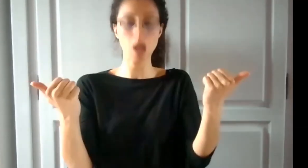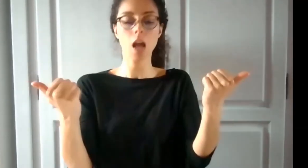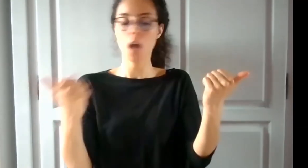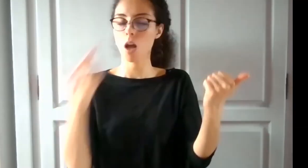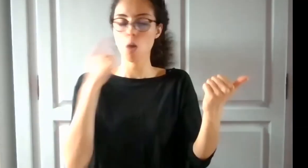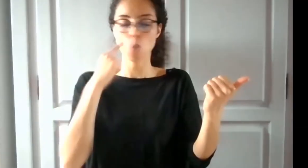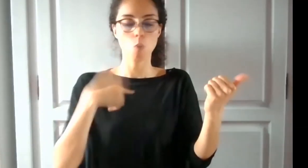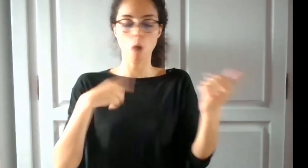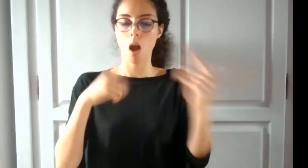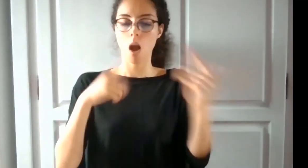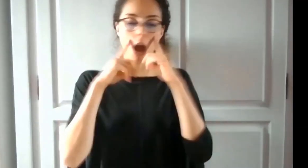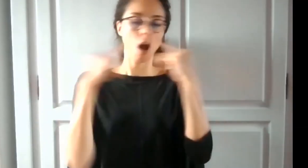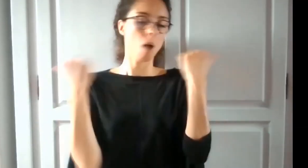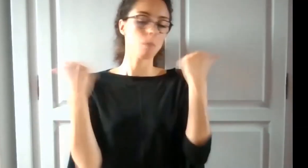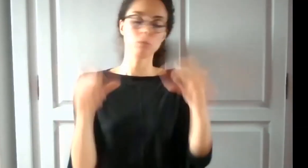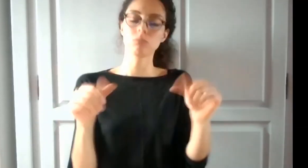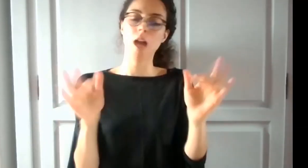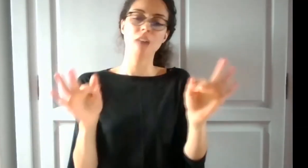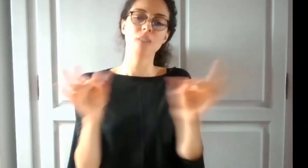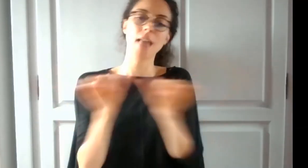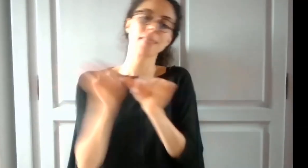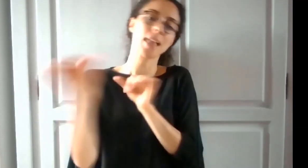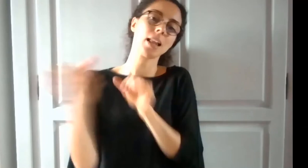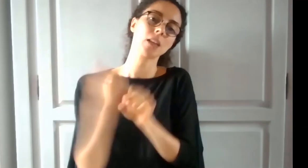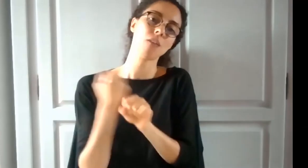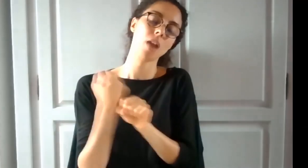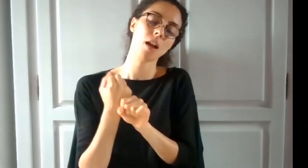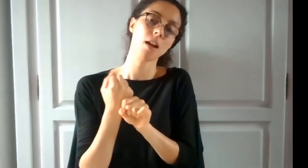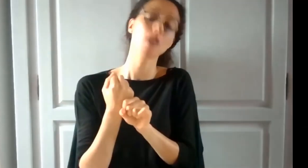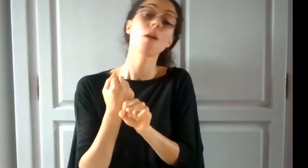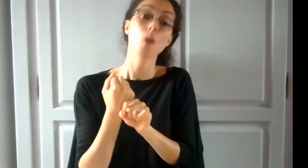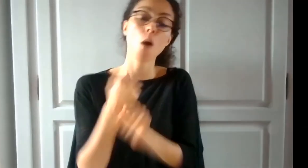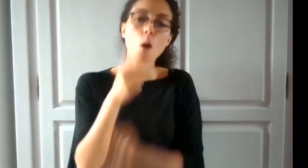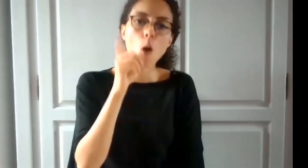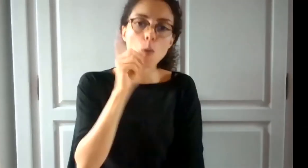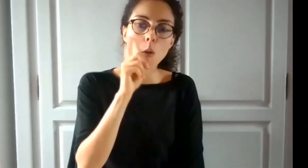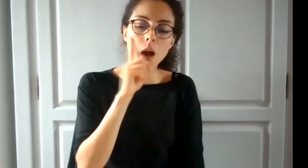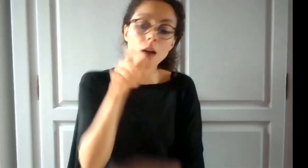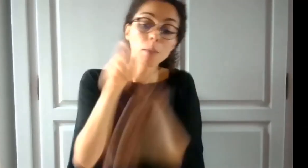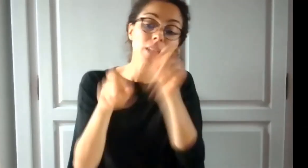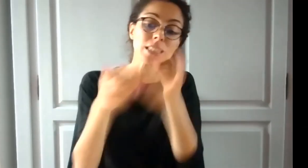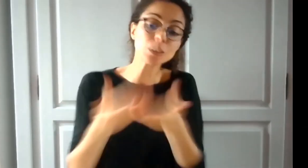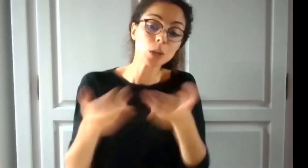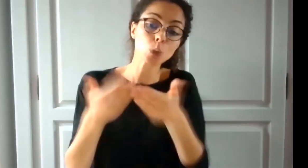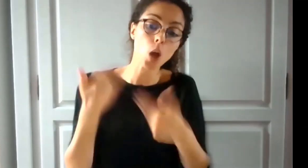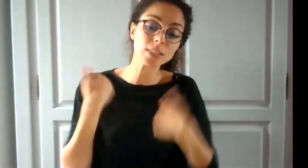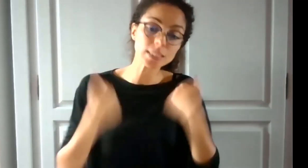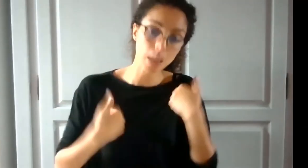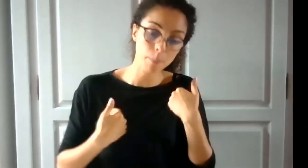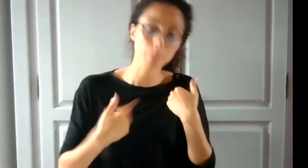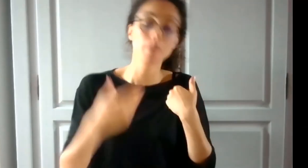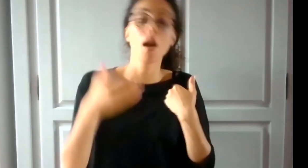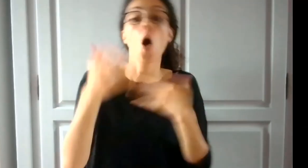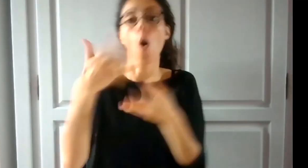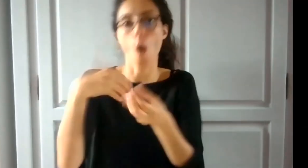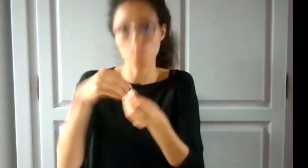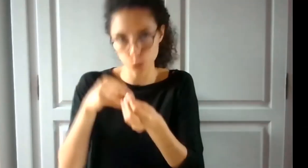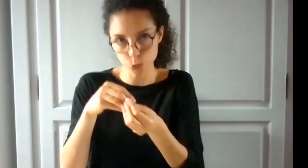révélateur pour ce qui est du télétravail, parce que les personnes en situation de handicap, en particulier celles qui